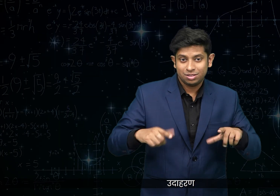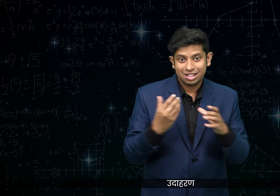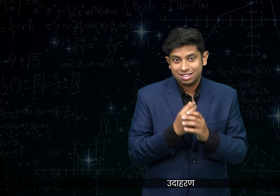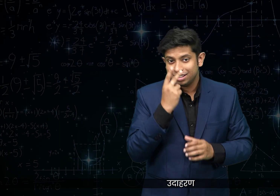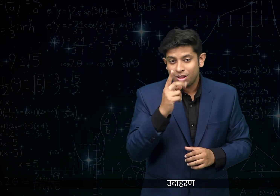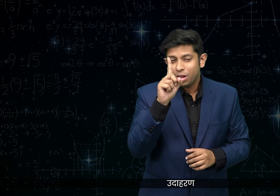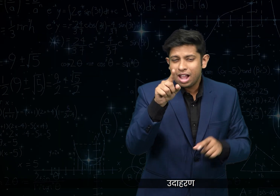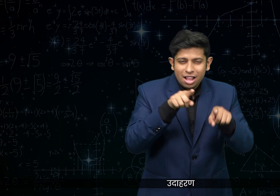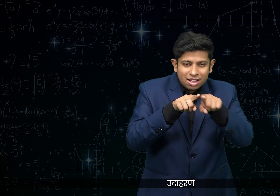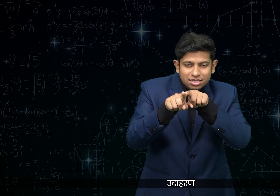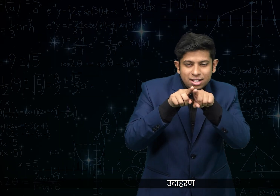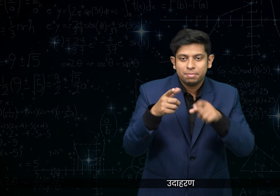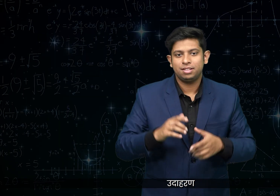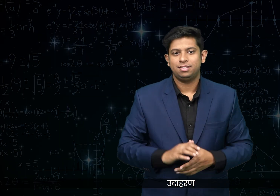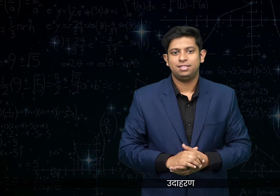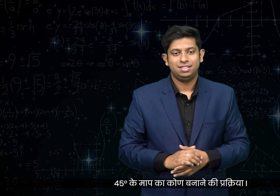उदाहरण: